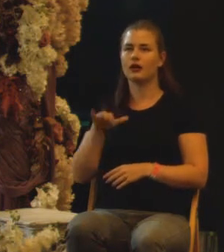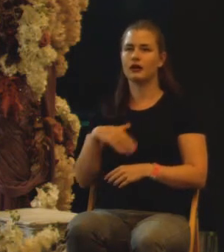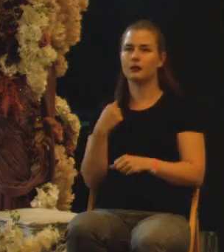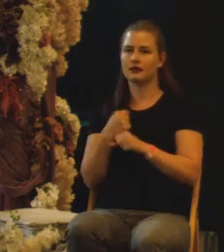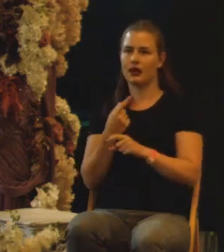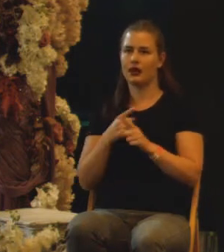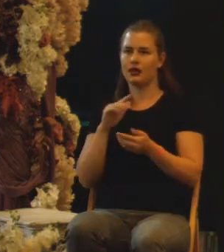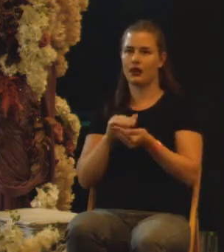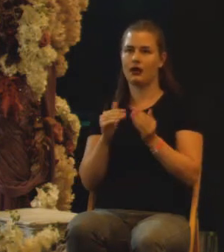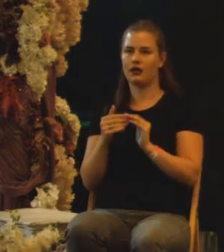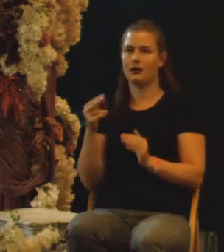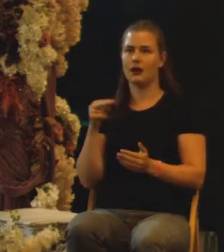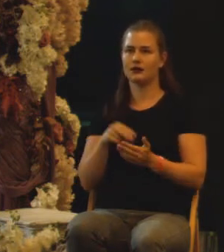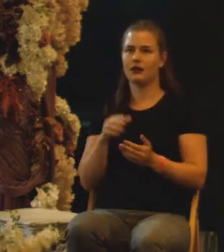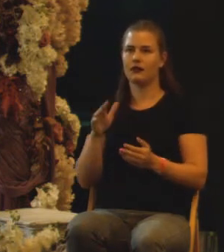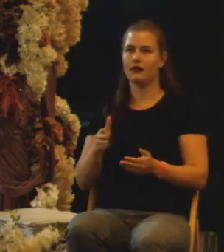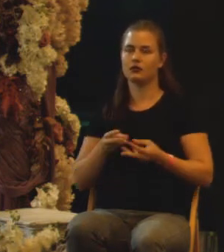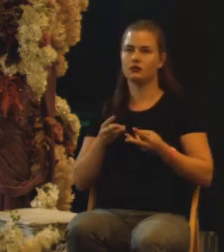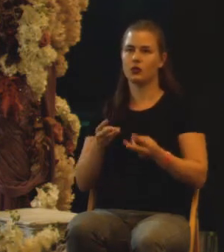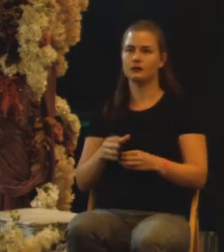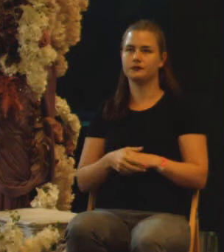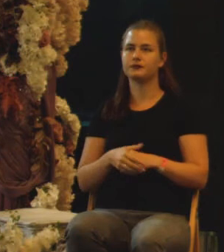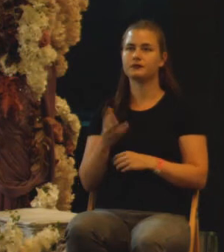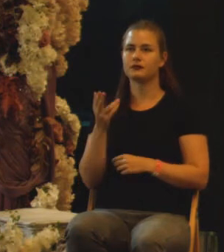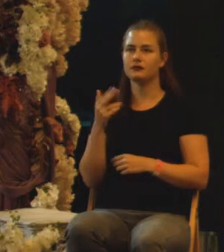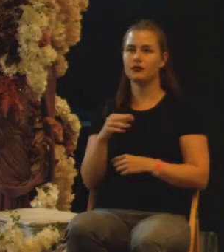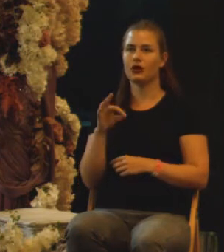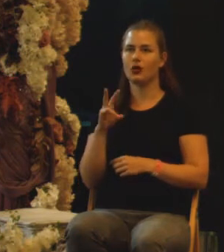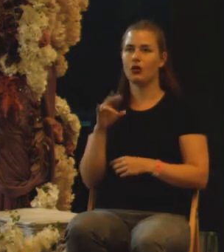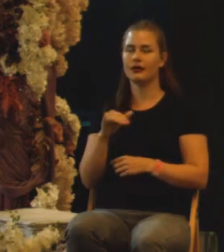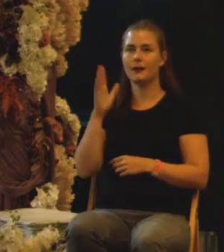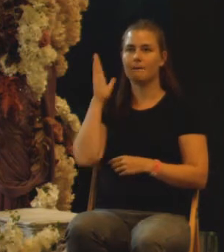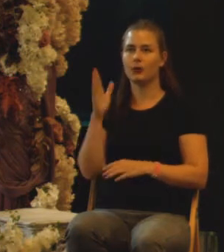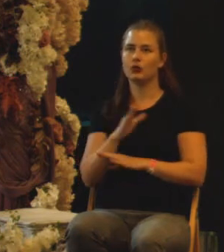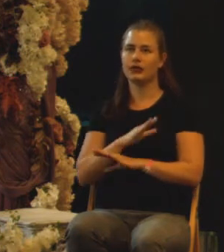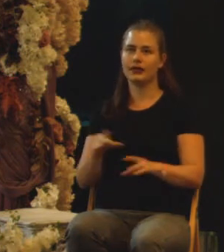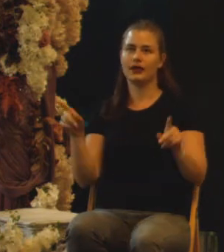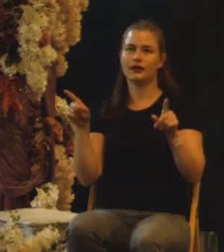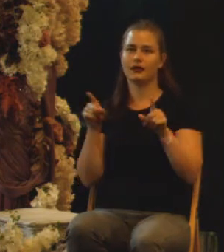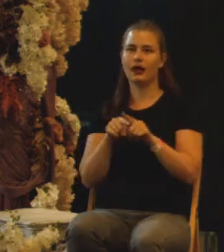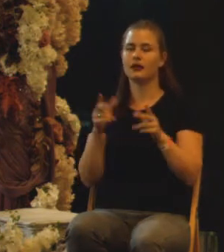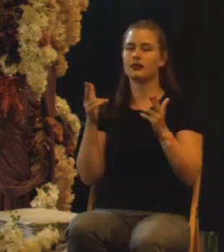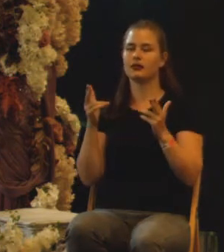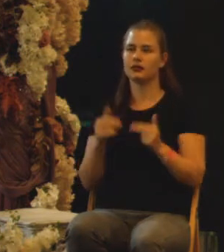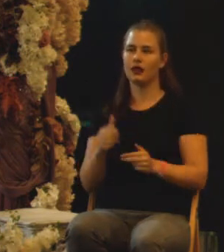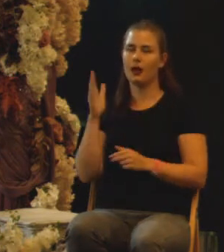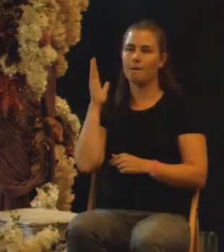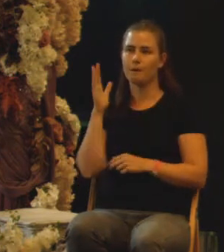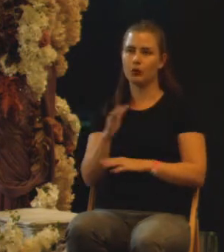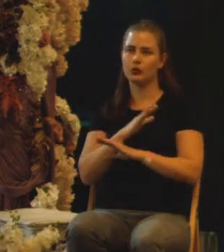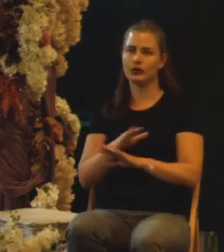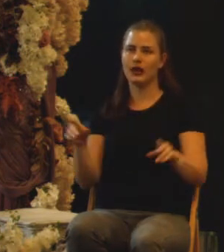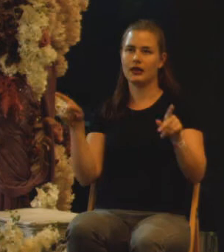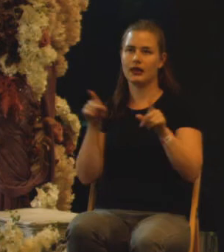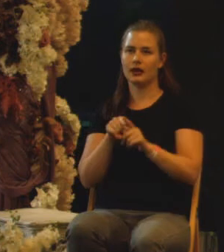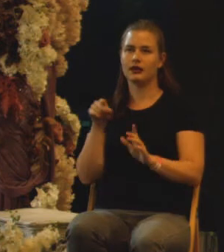эти котлеты и поставим их в духовку. Да, они же будут не такие. Да, будут не